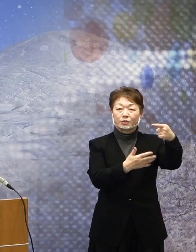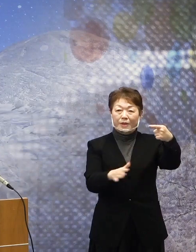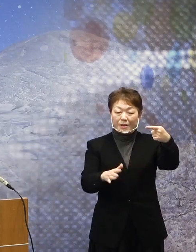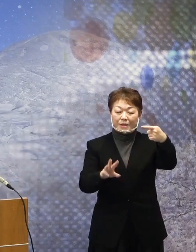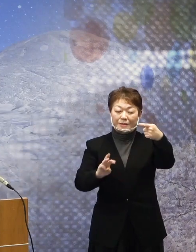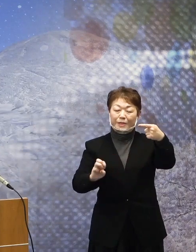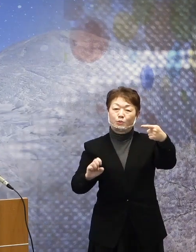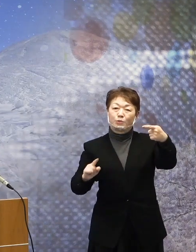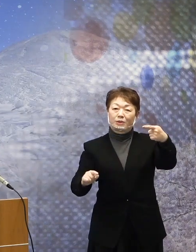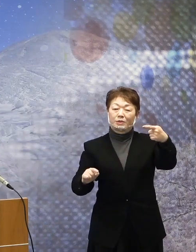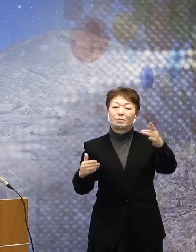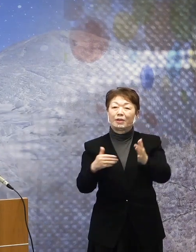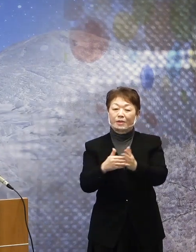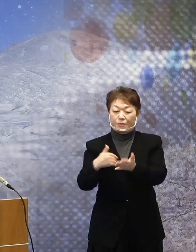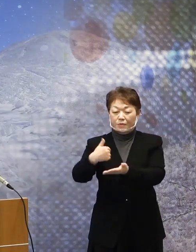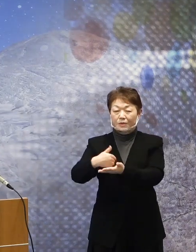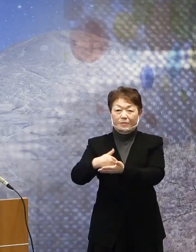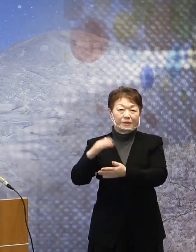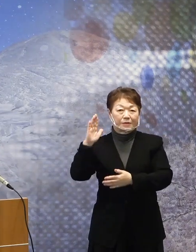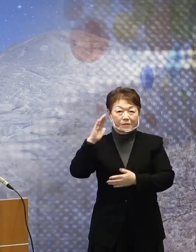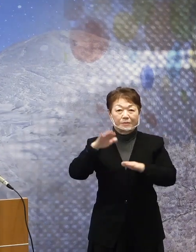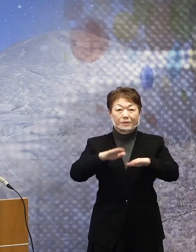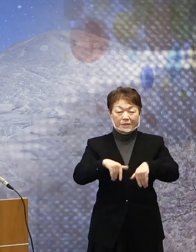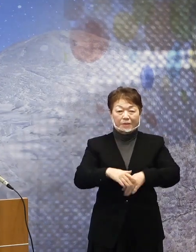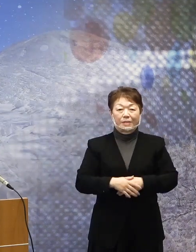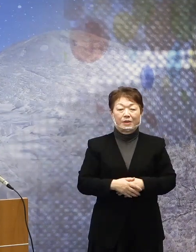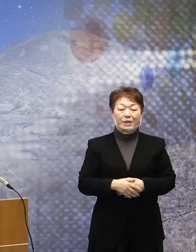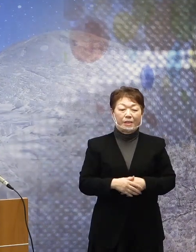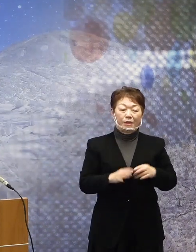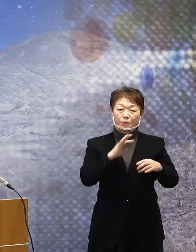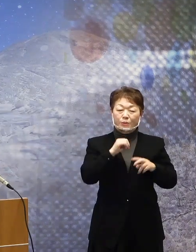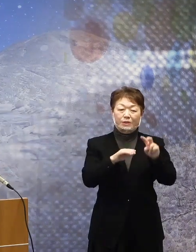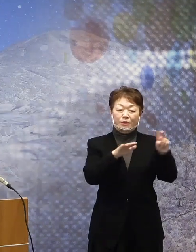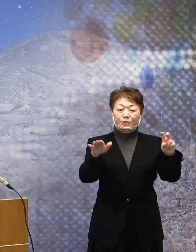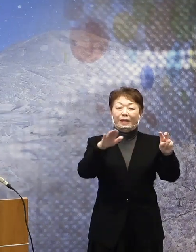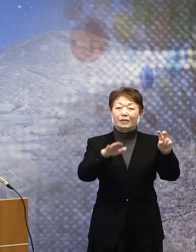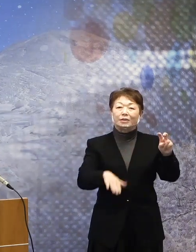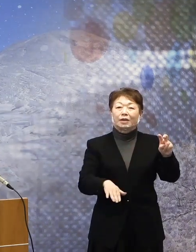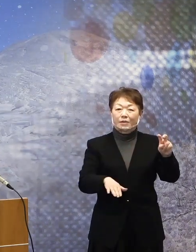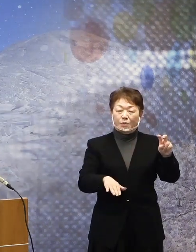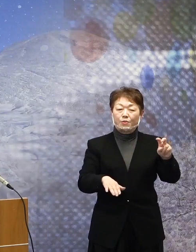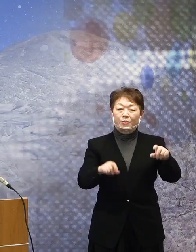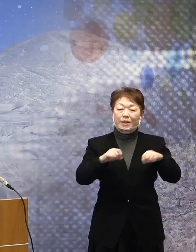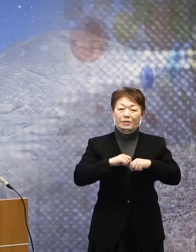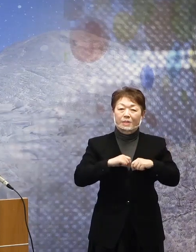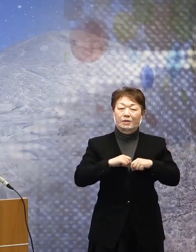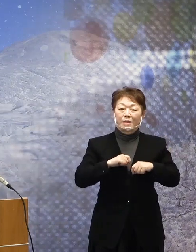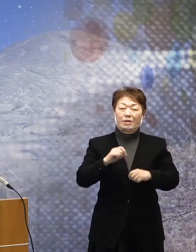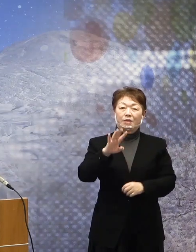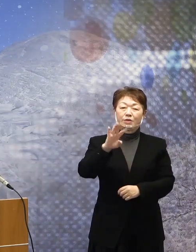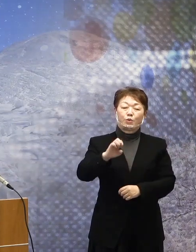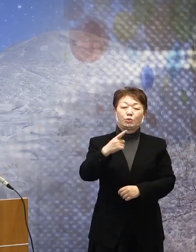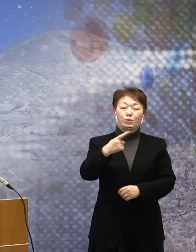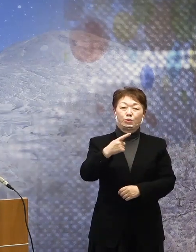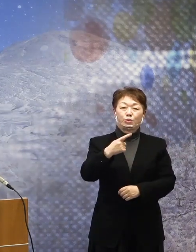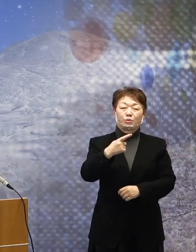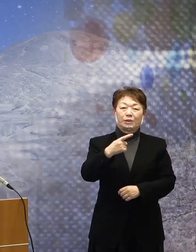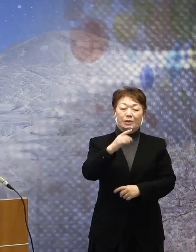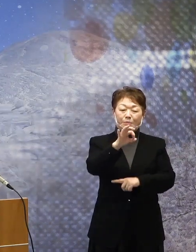31日までと説明を受けていますが、20代以下の感染割合が 41% から